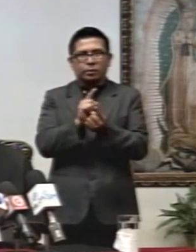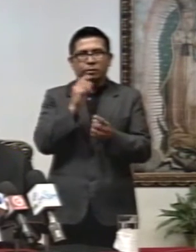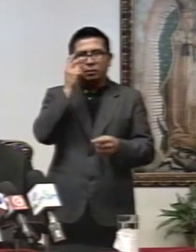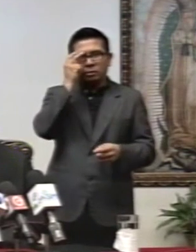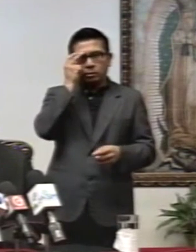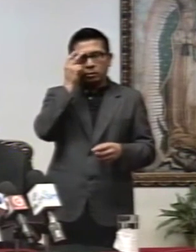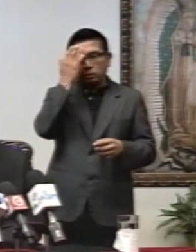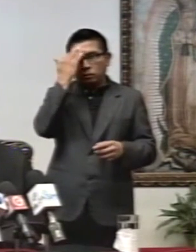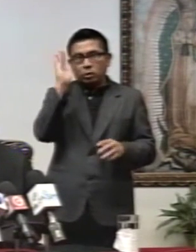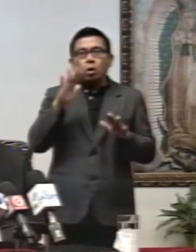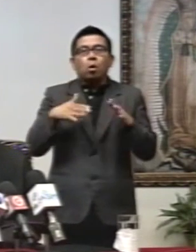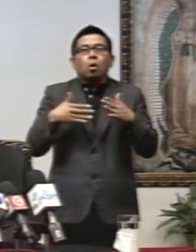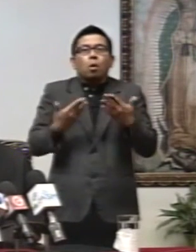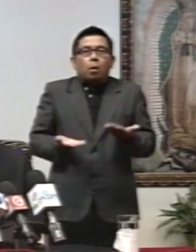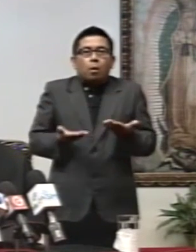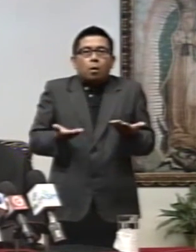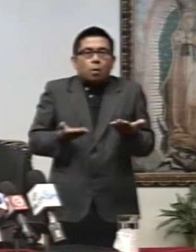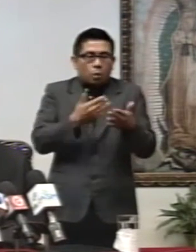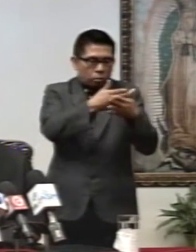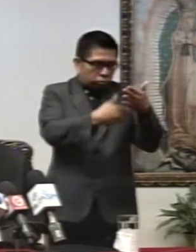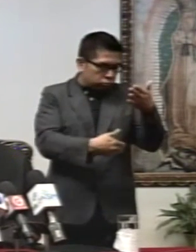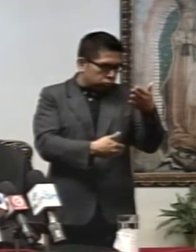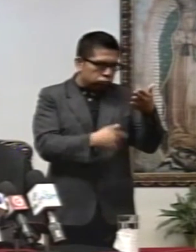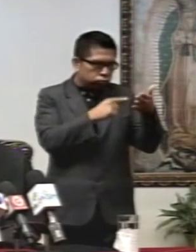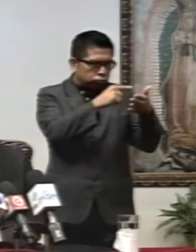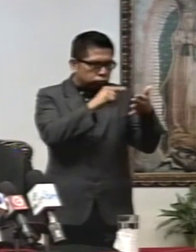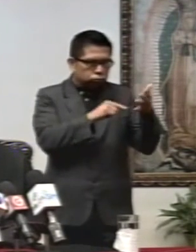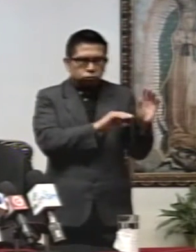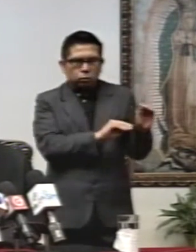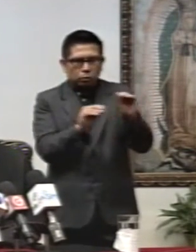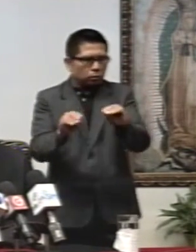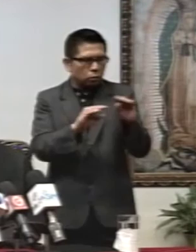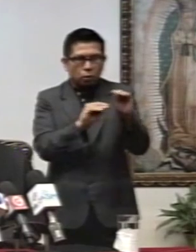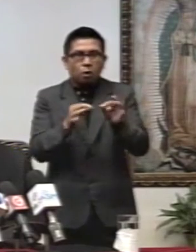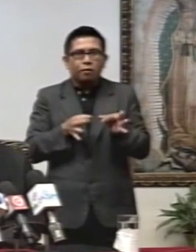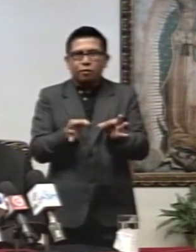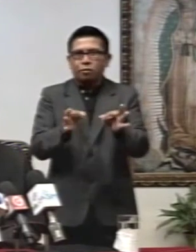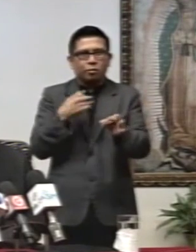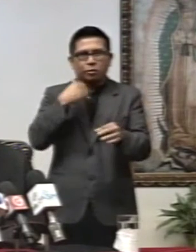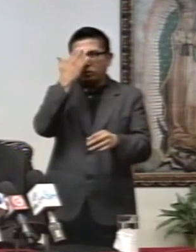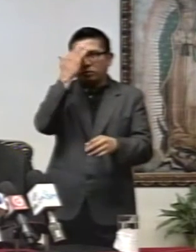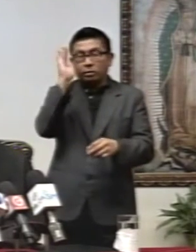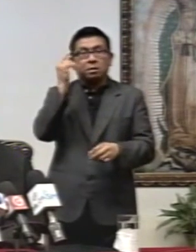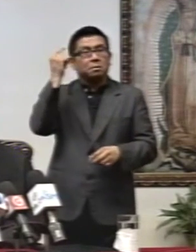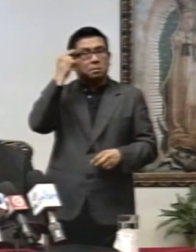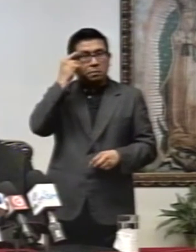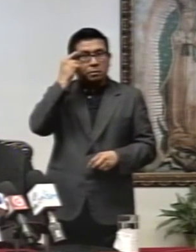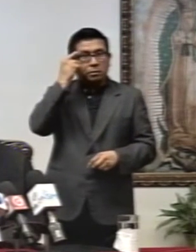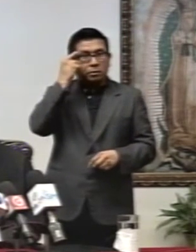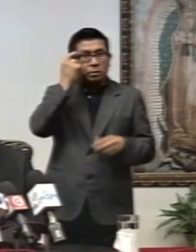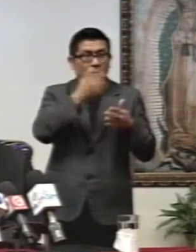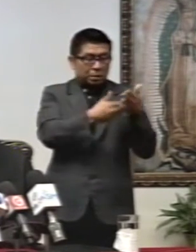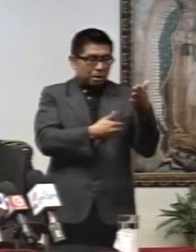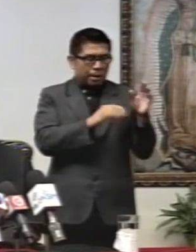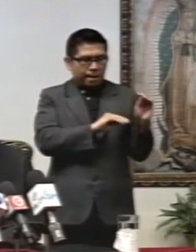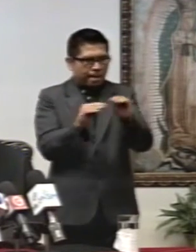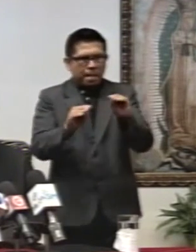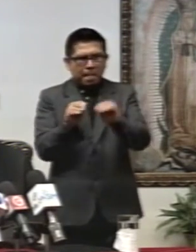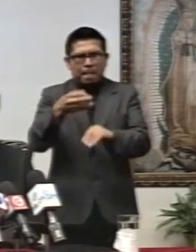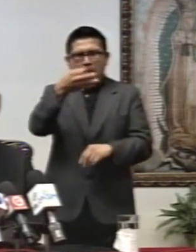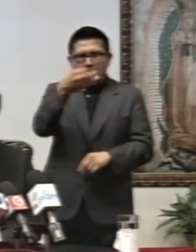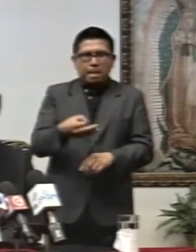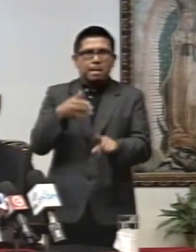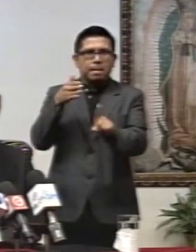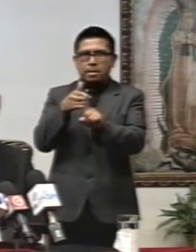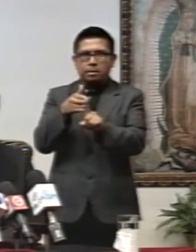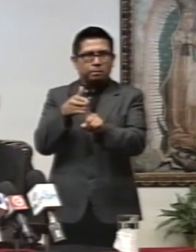no sé cómo se va implementando, pero me parece que no se está llevando a cabo como se